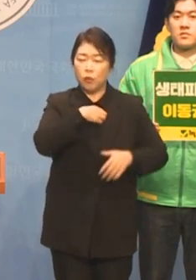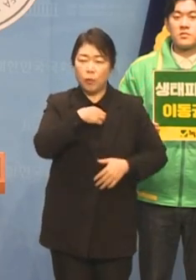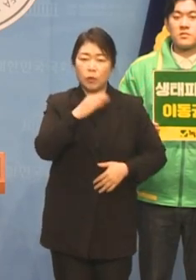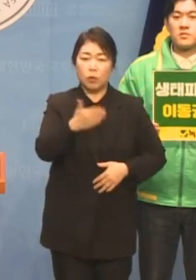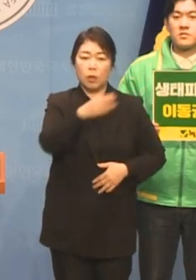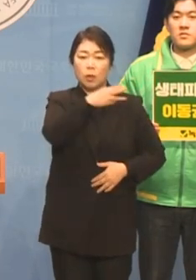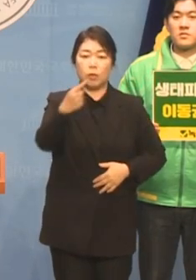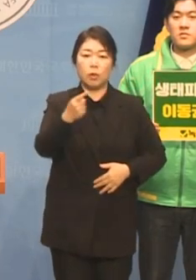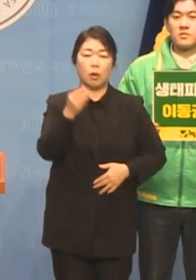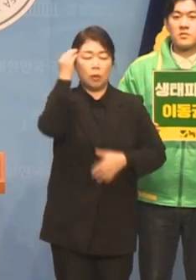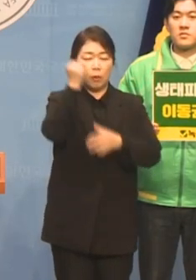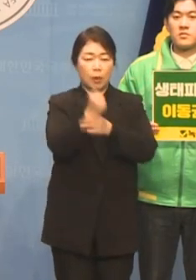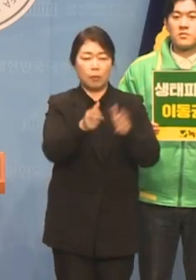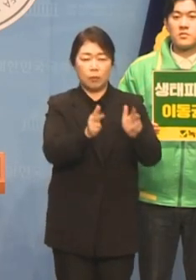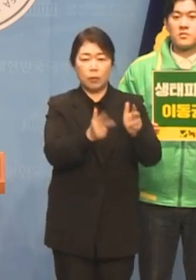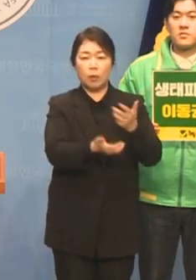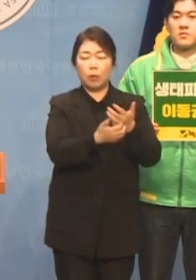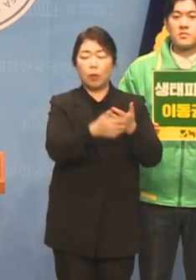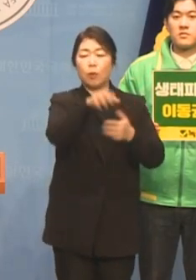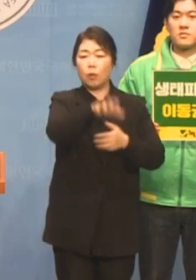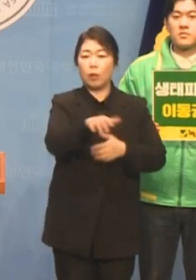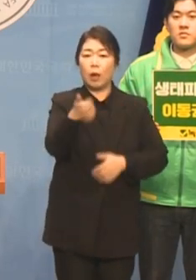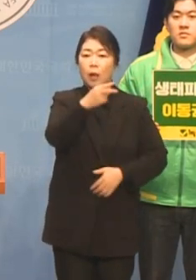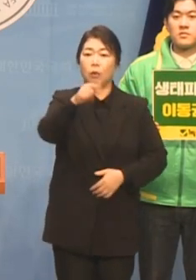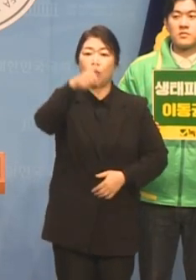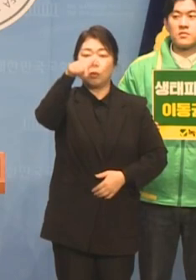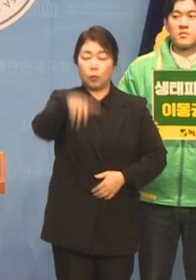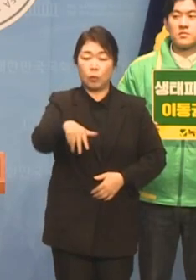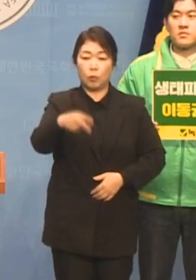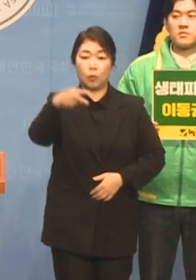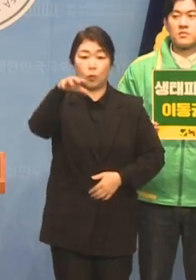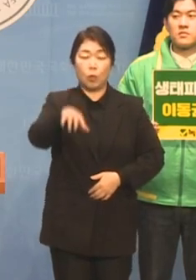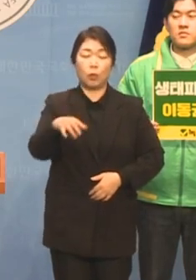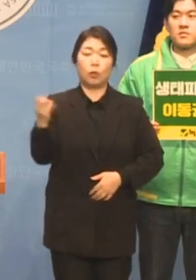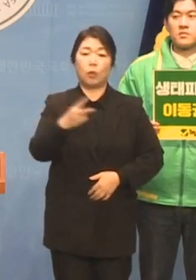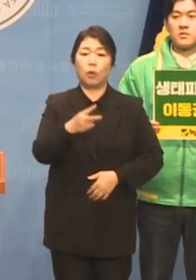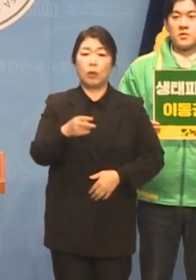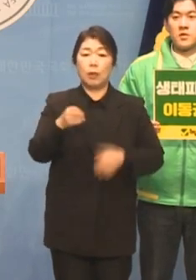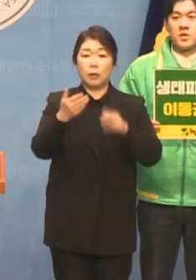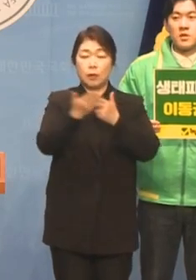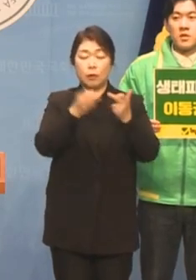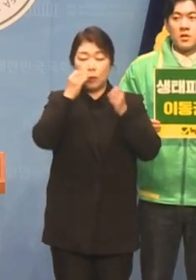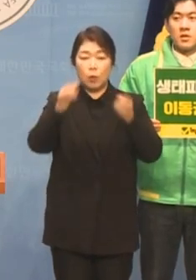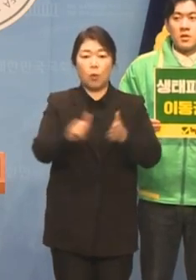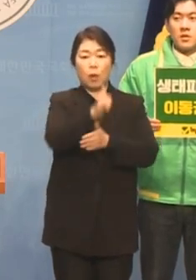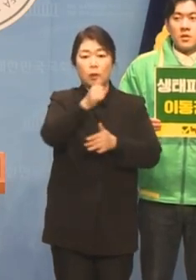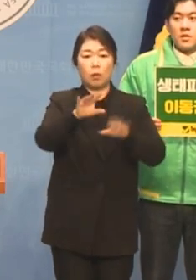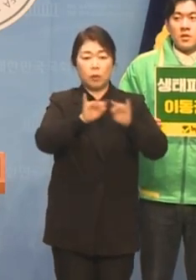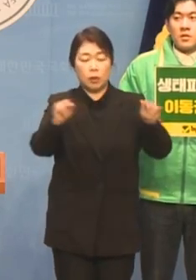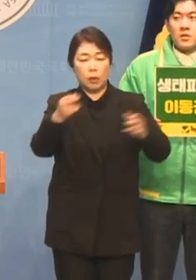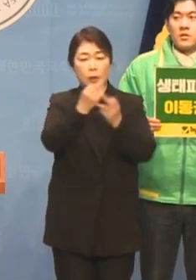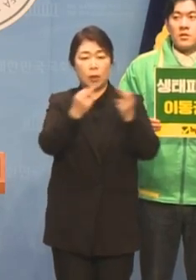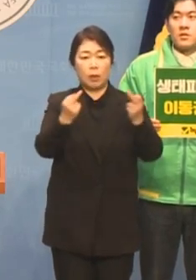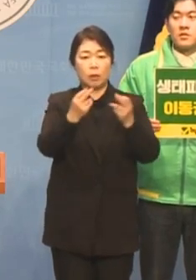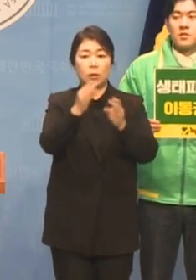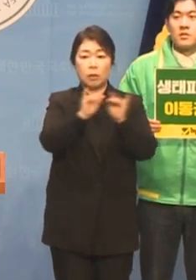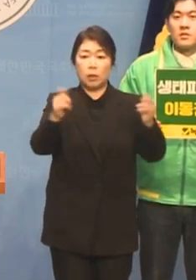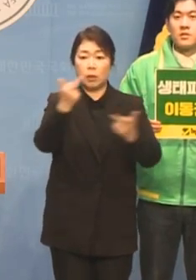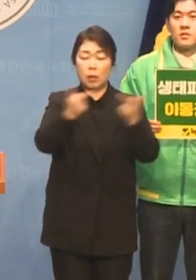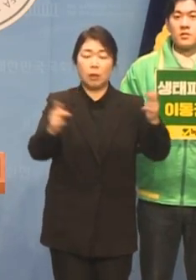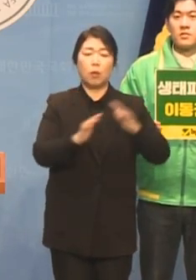활력 발전소 가덕도 제주 신공항 지리산 케이블카 등 전국의 토원 개발 사업들을 비판했습니다